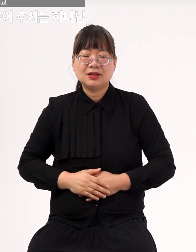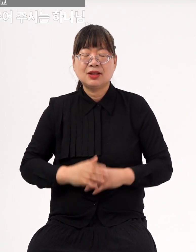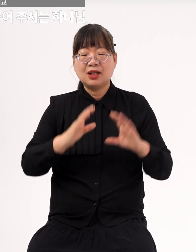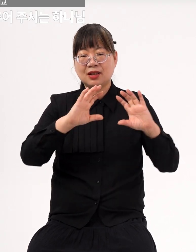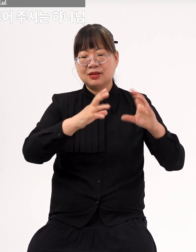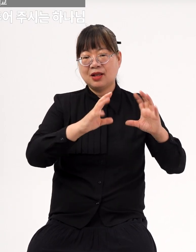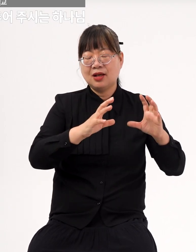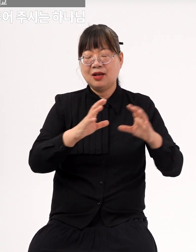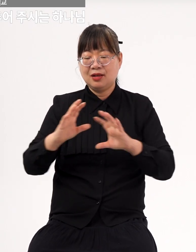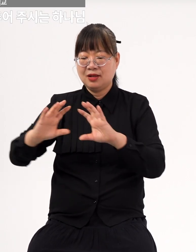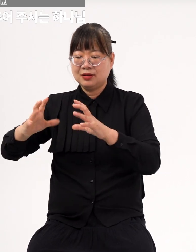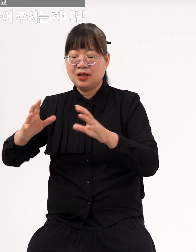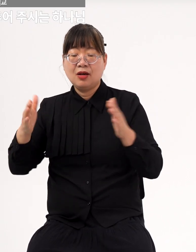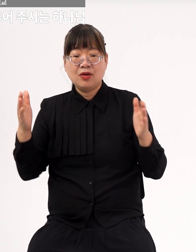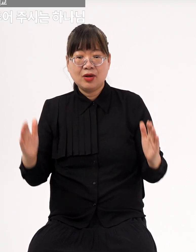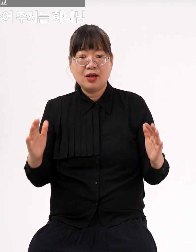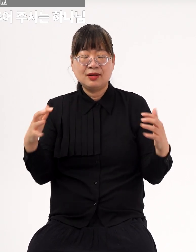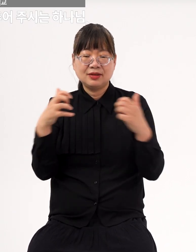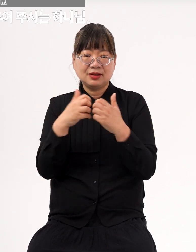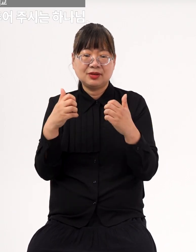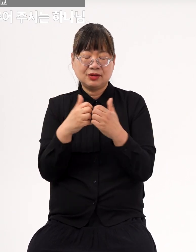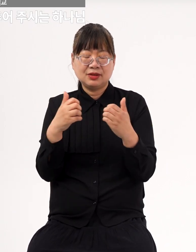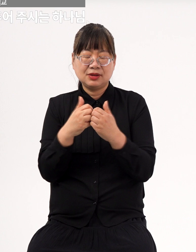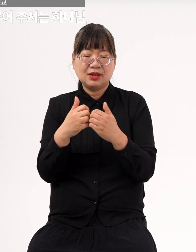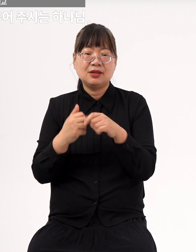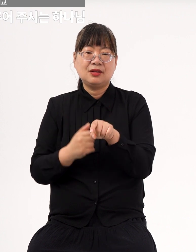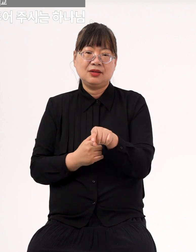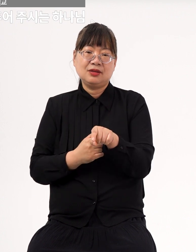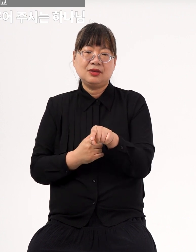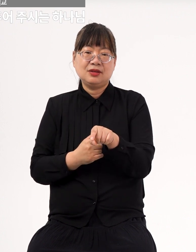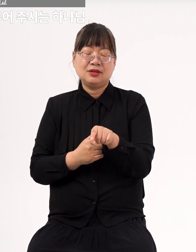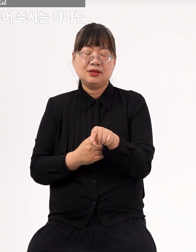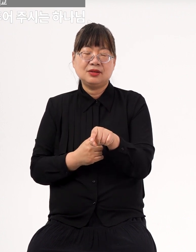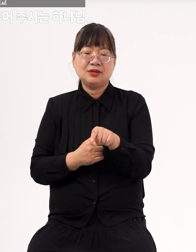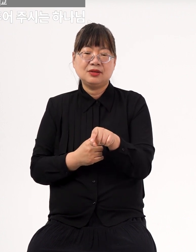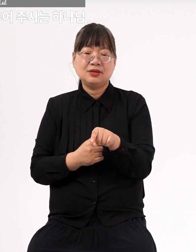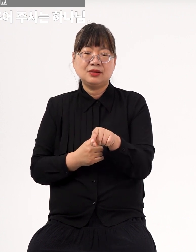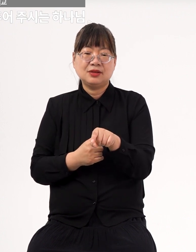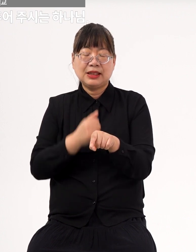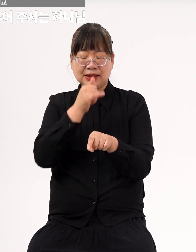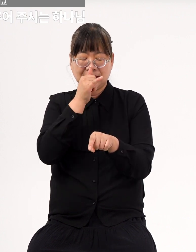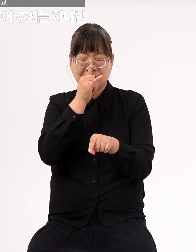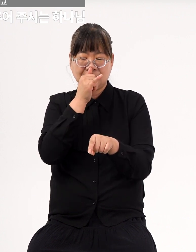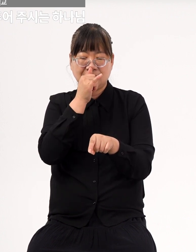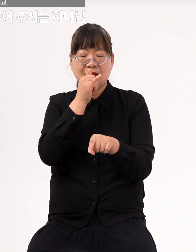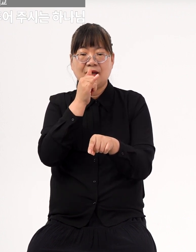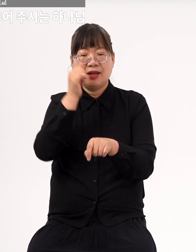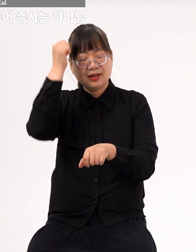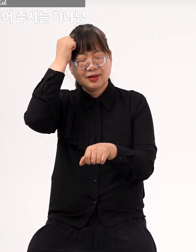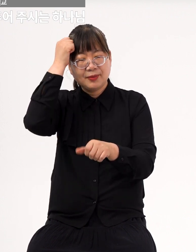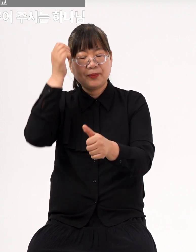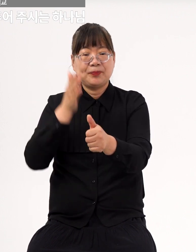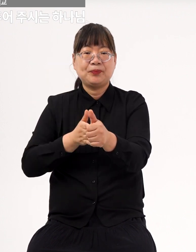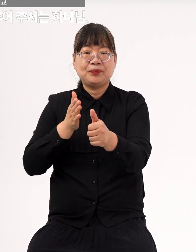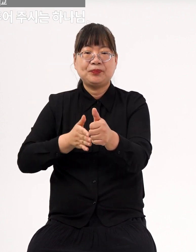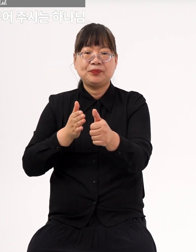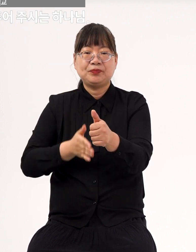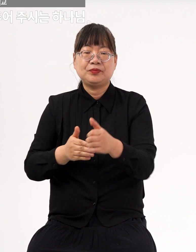나라와 나라 간의 전쟁이라는 전선에 서 있다는 것을 잊어서는 안